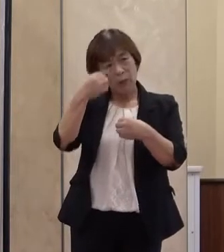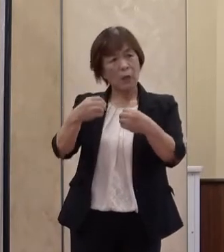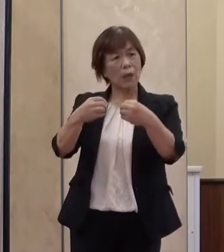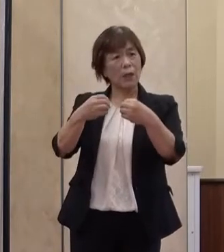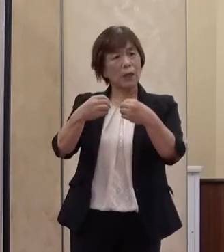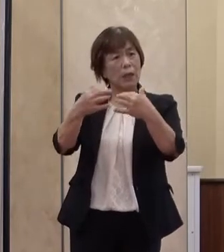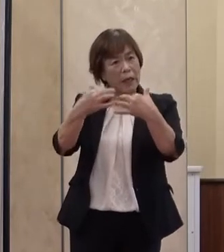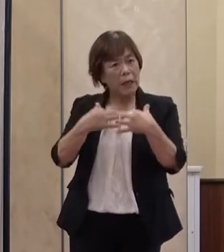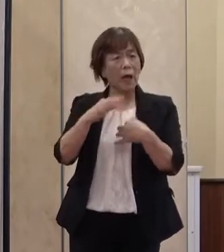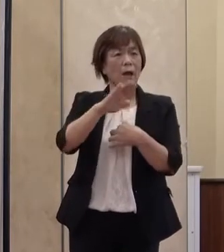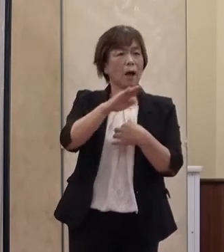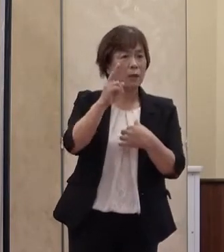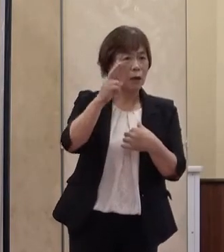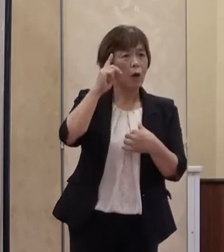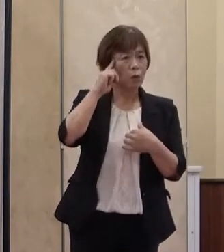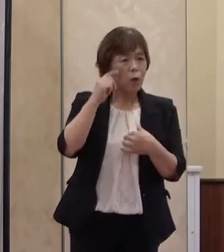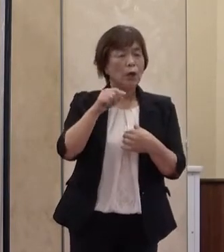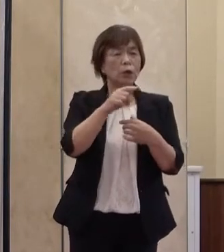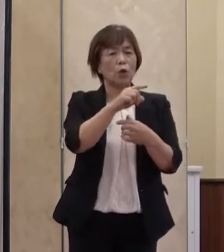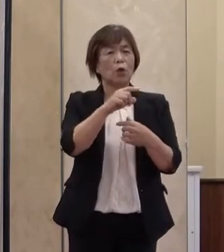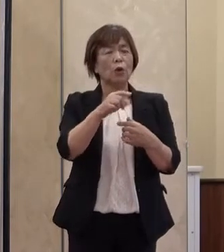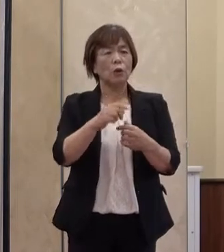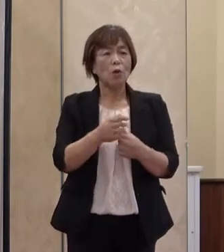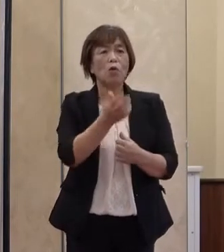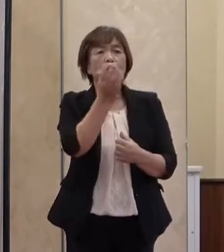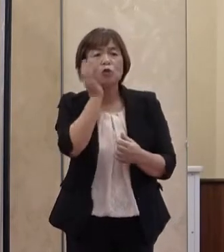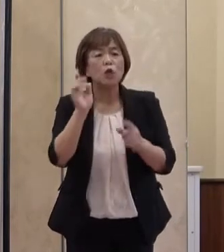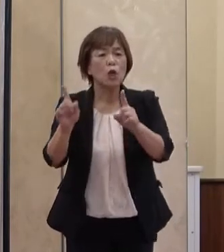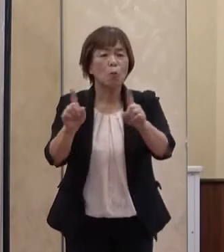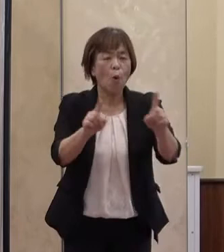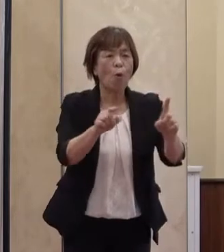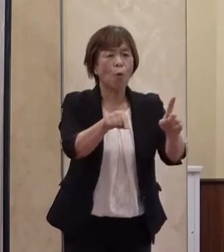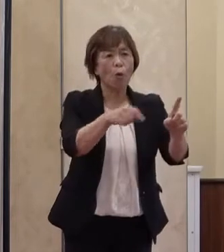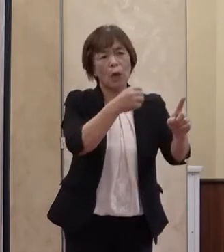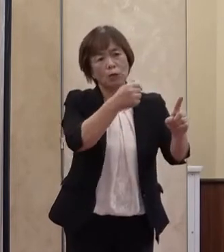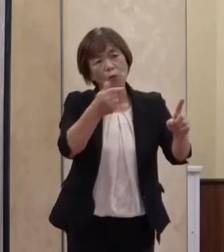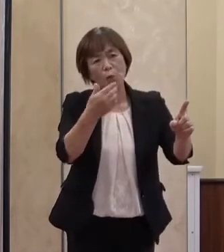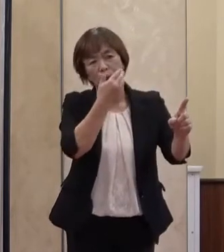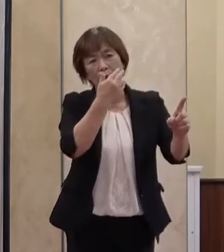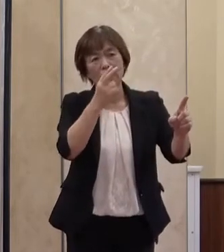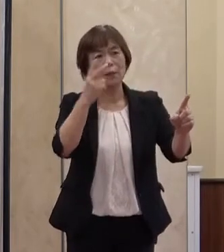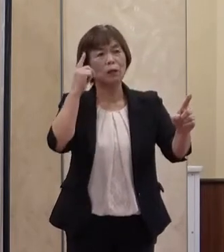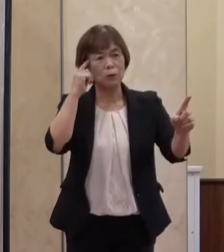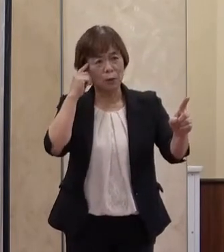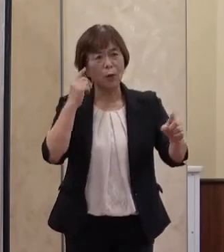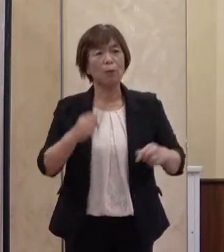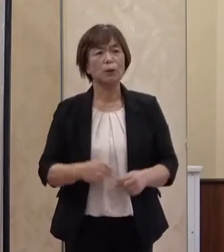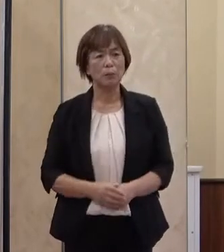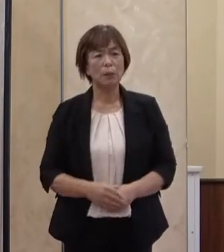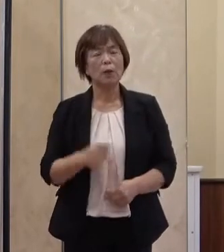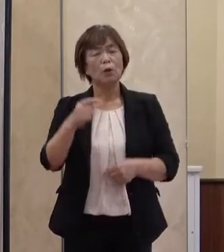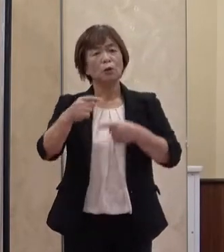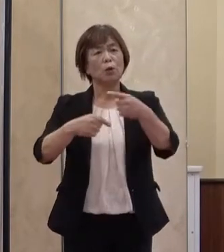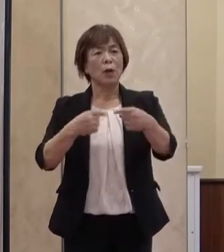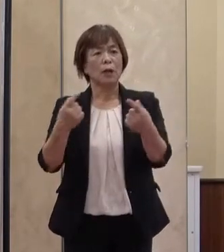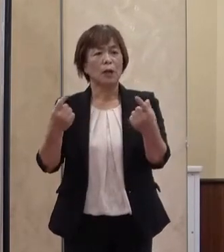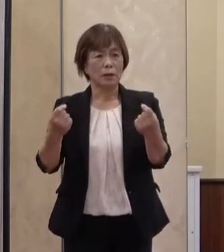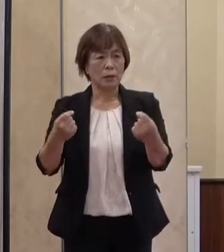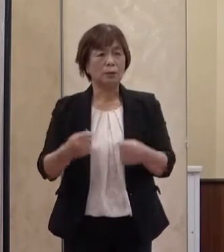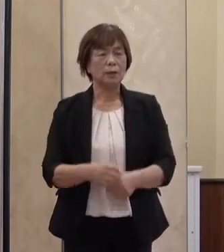水門については非常に重要であり、でこれについてはそれぞれ、少し古くなっていますので、